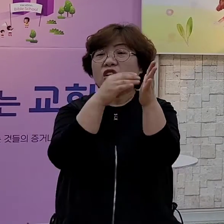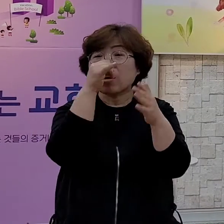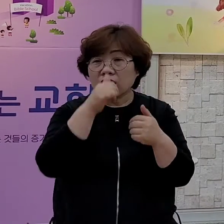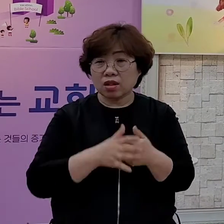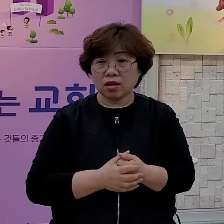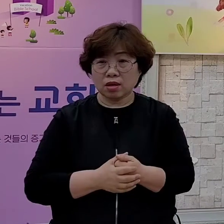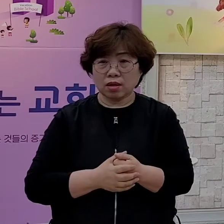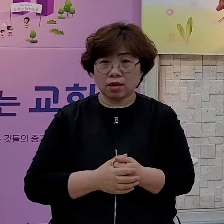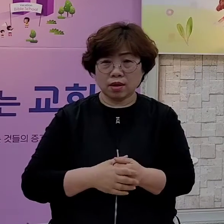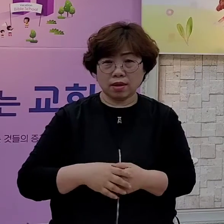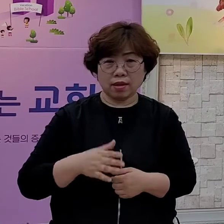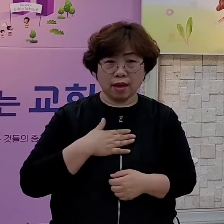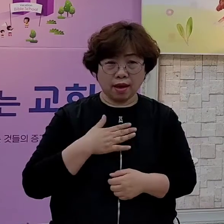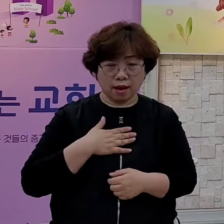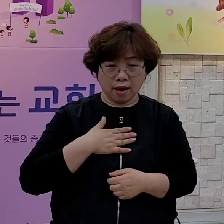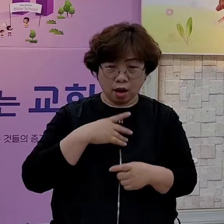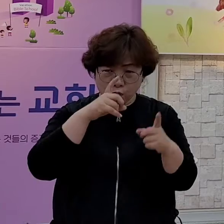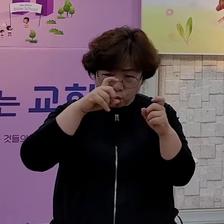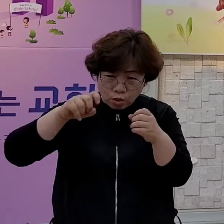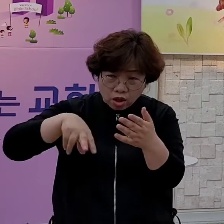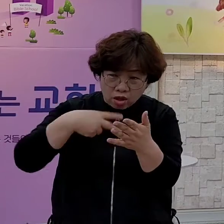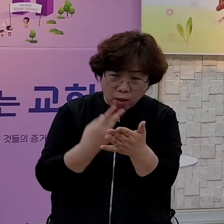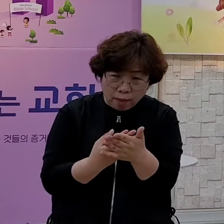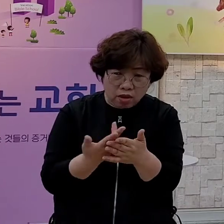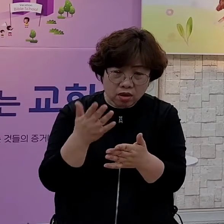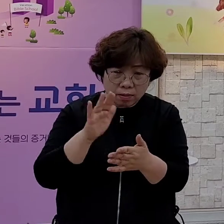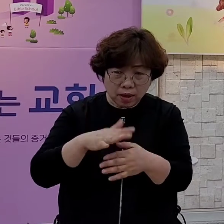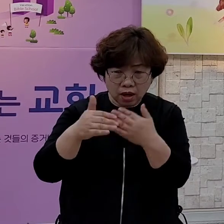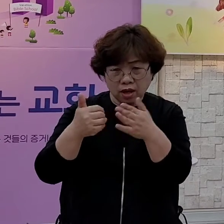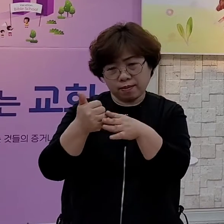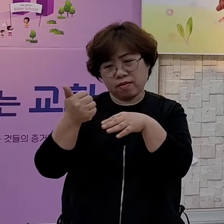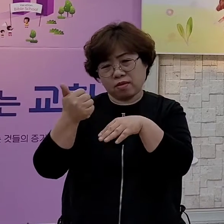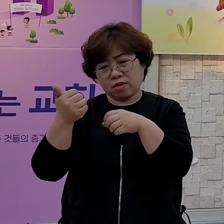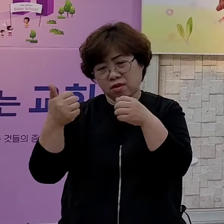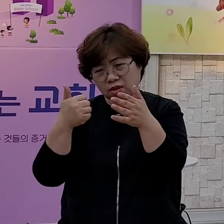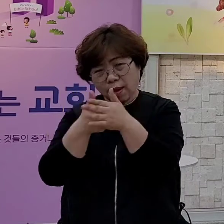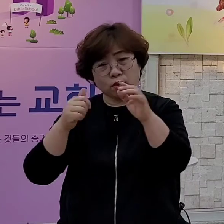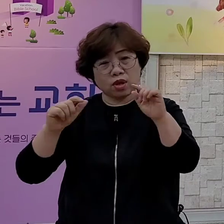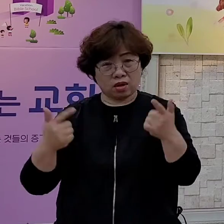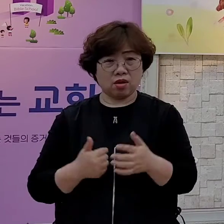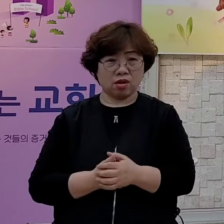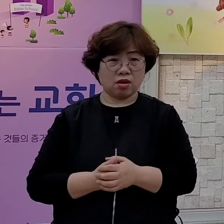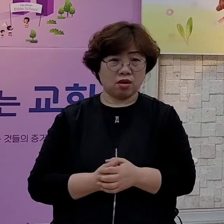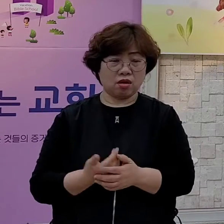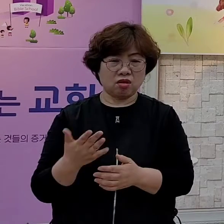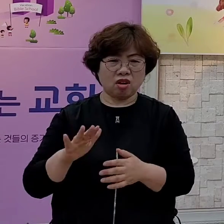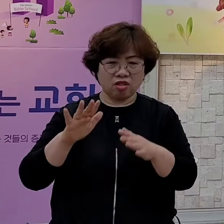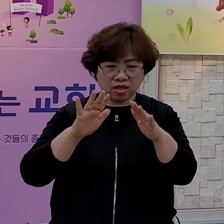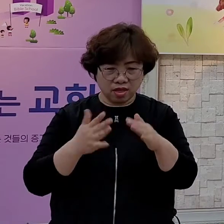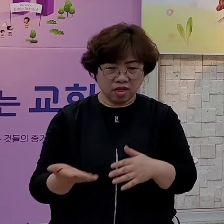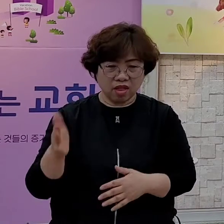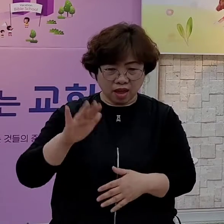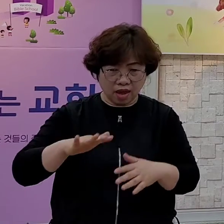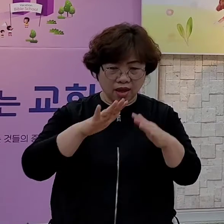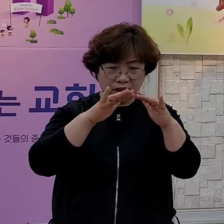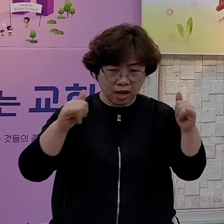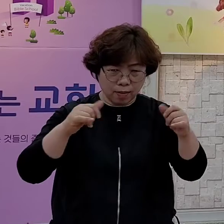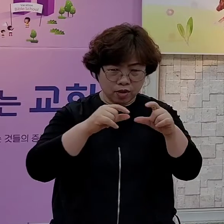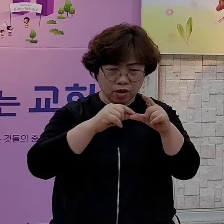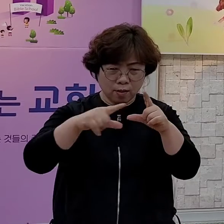넘어져 가지고는 이렇게 하나님 때문이다 이렇게 그 원인을 돌리는지 여러분 혹시 아세요?